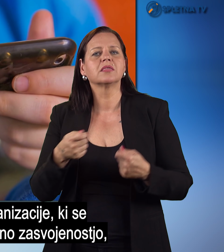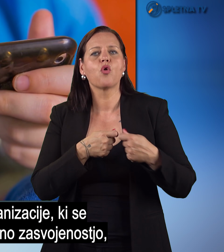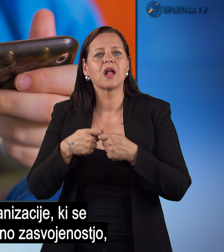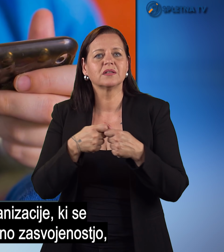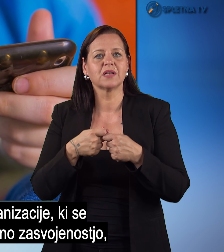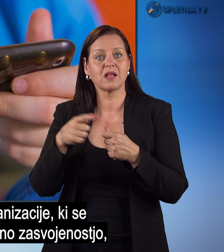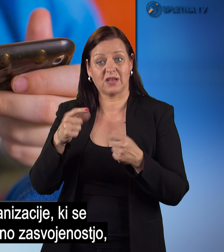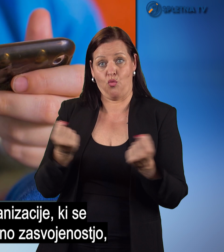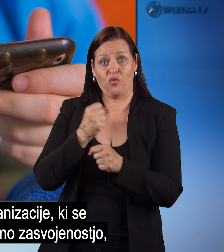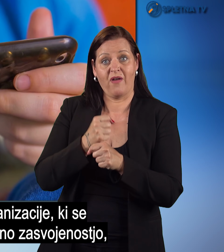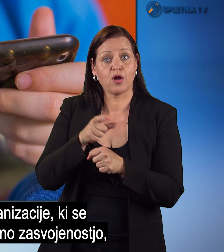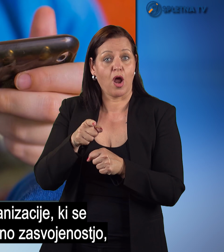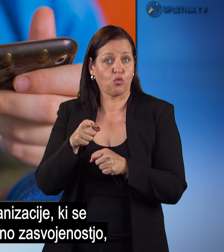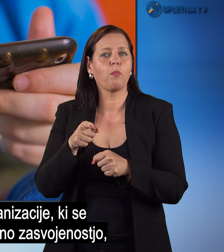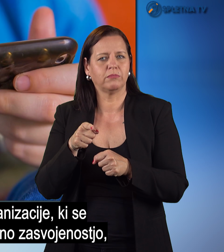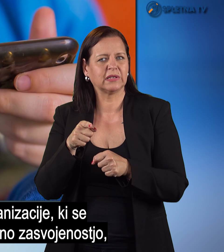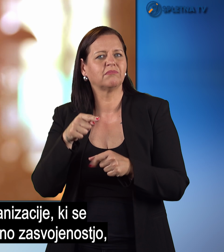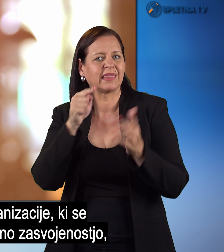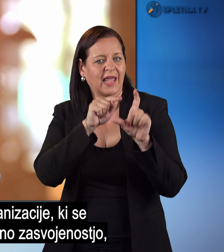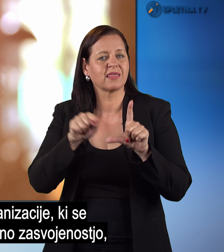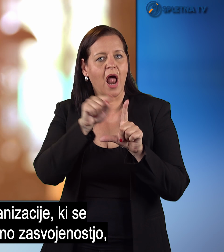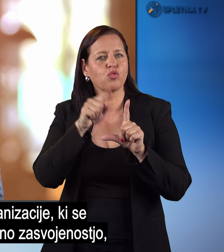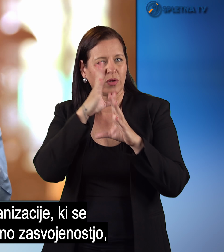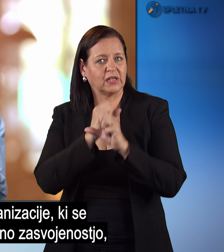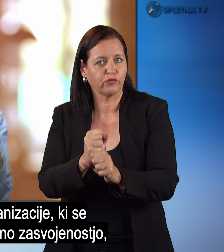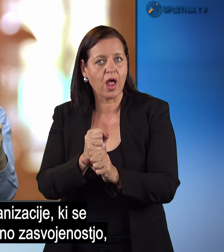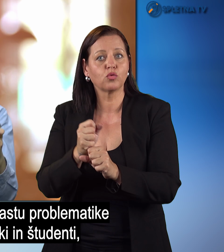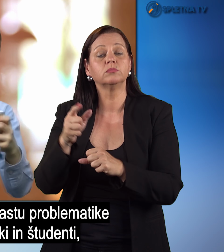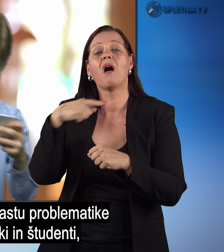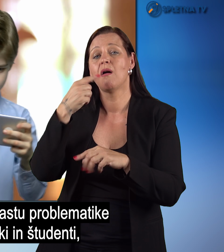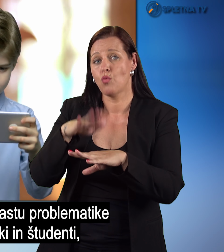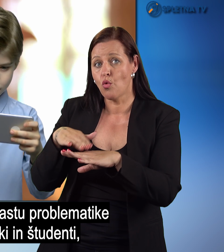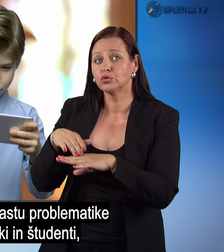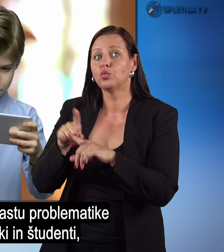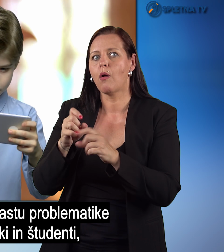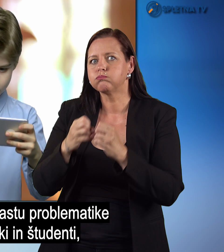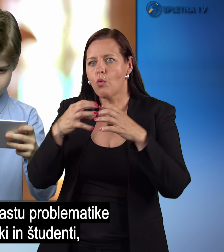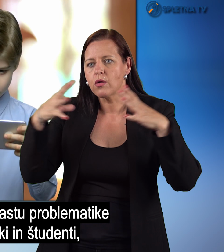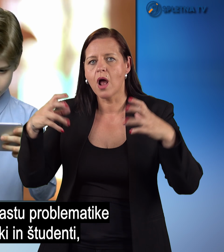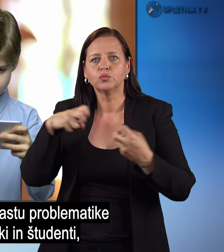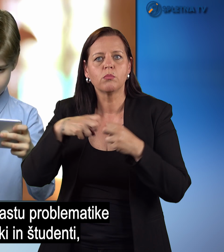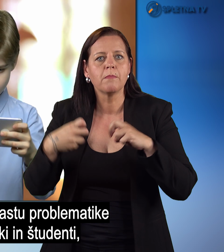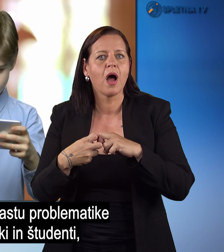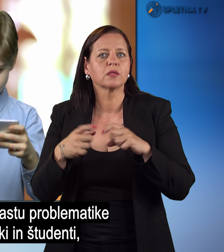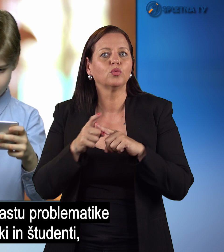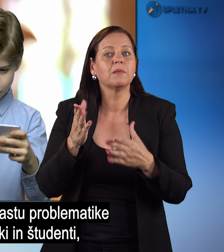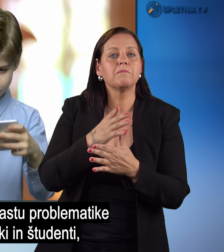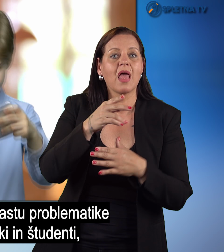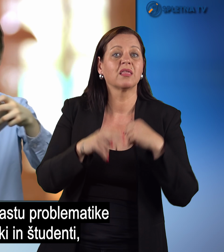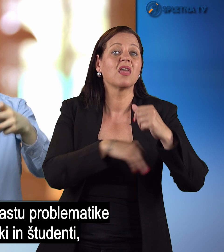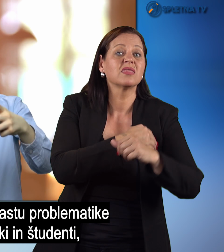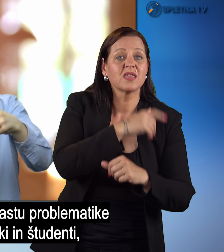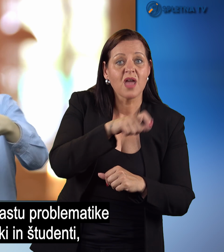Nevladne organizacije, ki se ukvarjajo z digitalno zasvojenostjo, pa poročajo o porastu problematike tudi med dijaki in